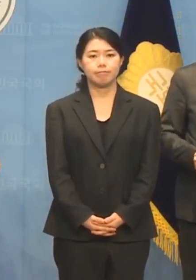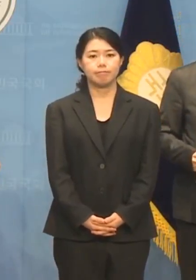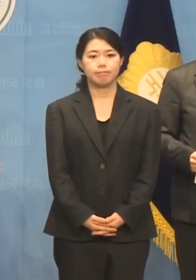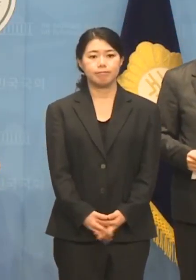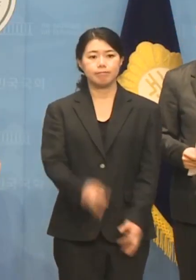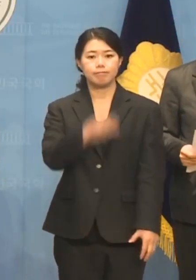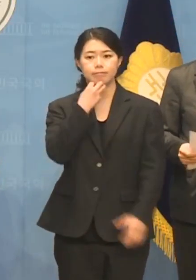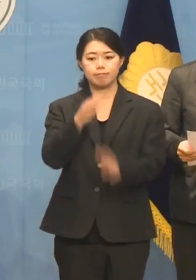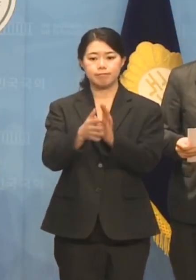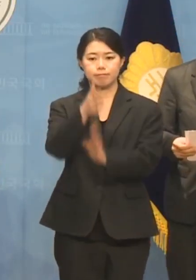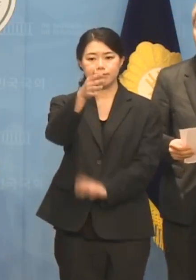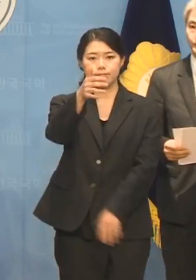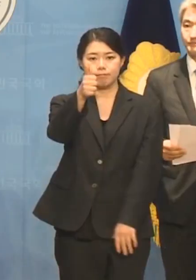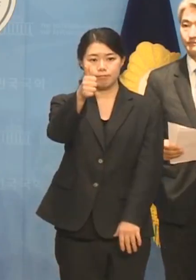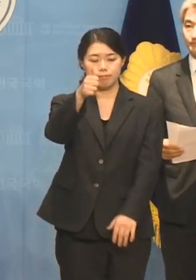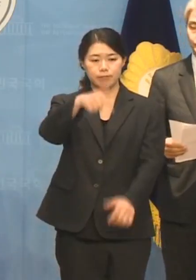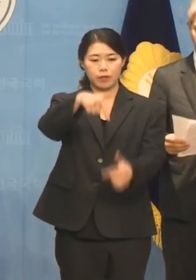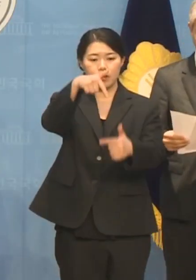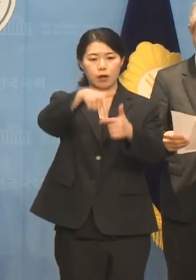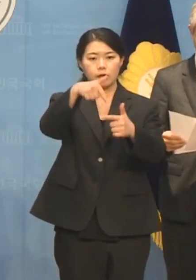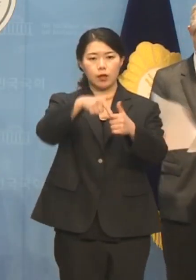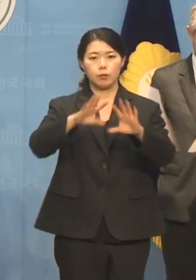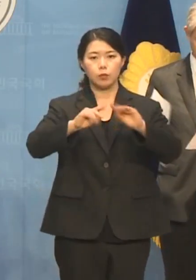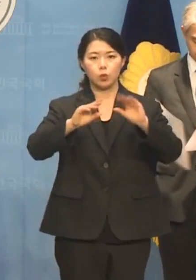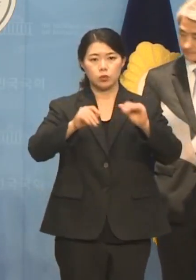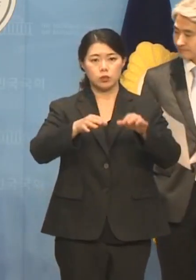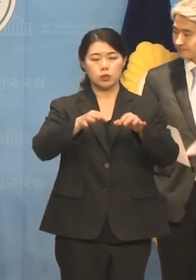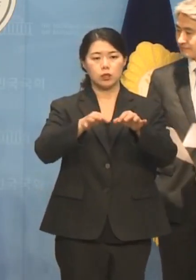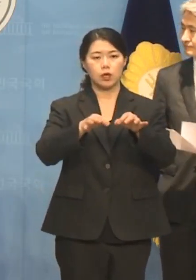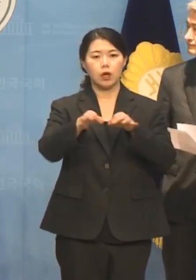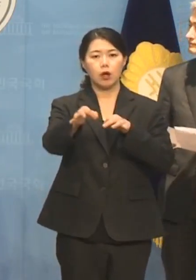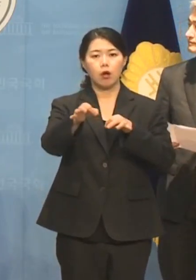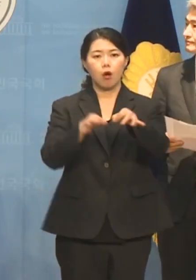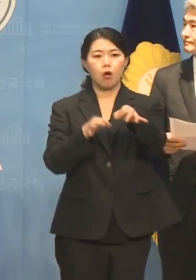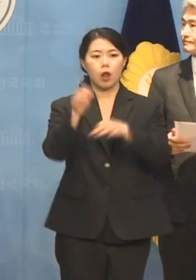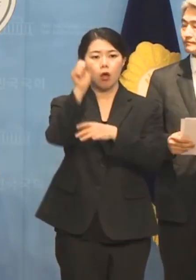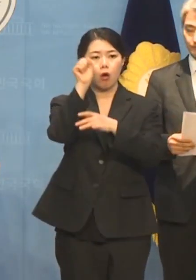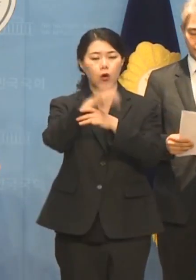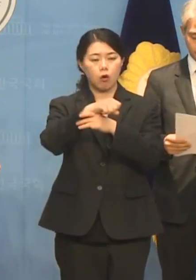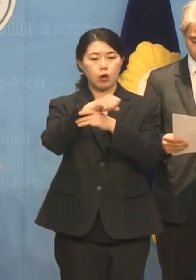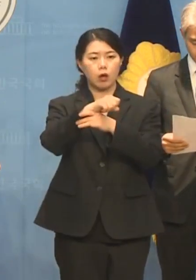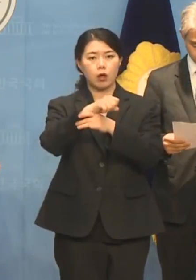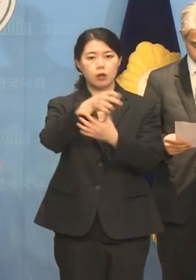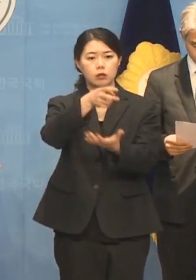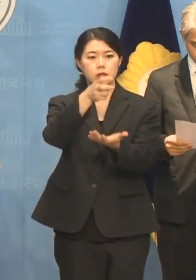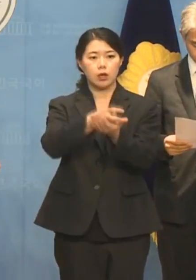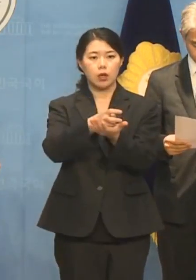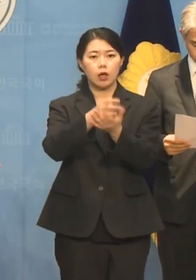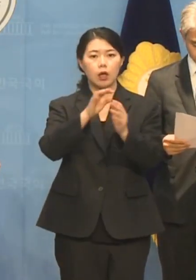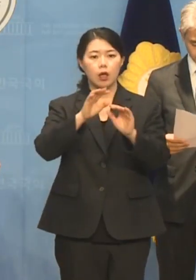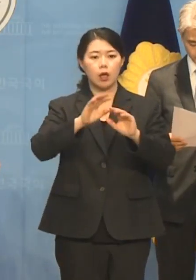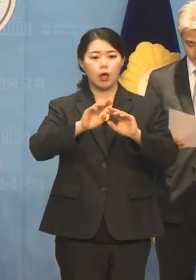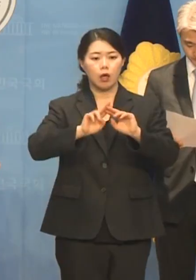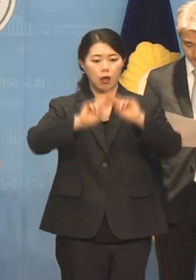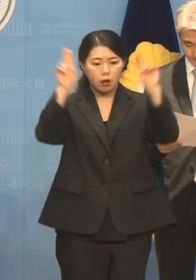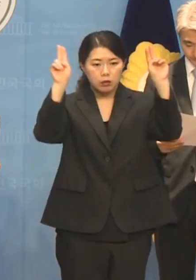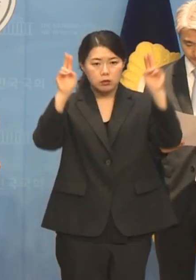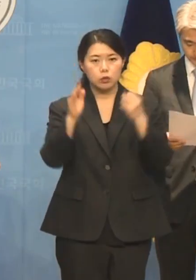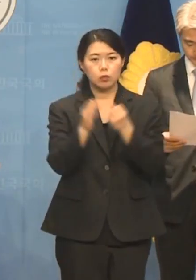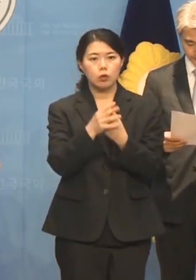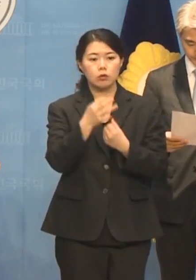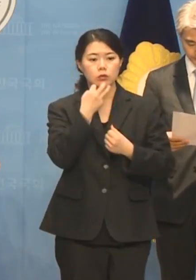오세훈 시장의 강남발 토지거래 허가제 해제를 계기로 해서 서울